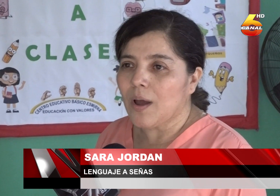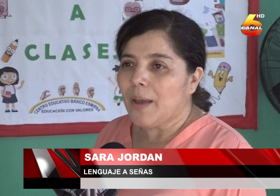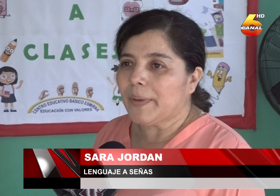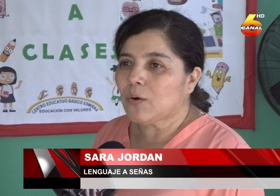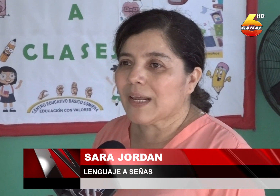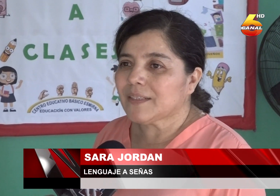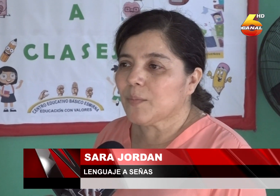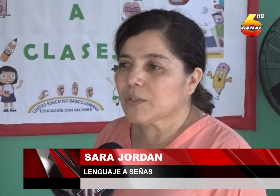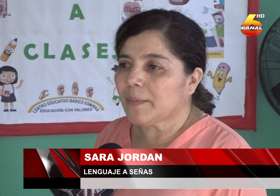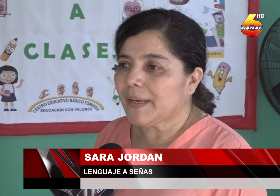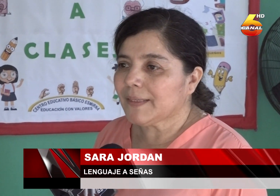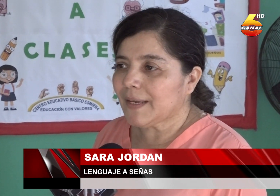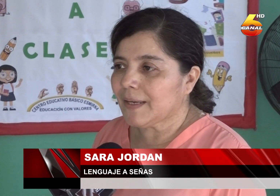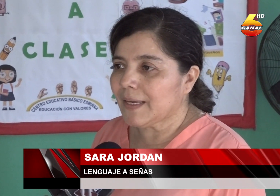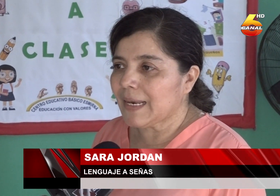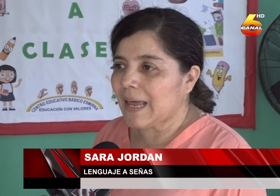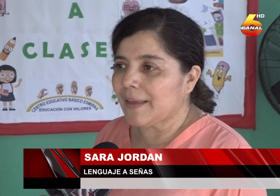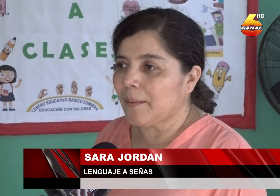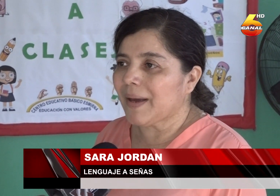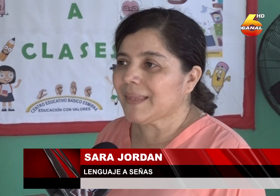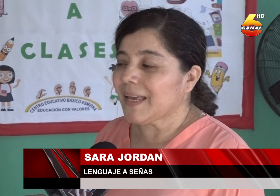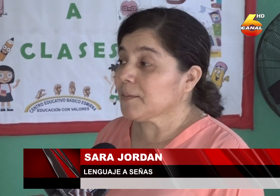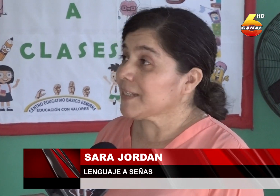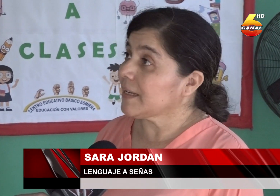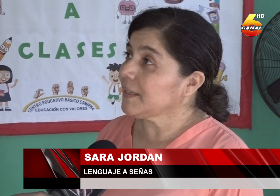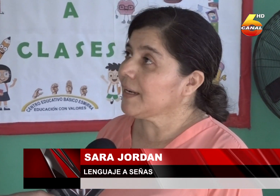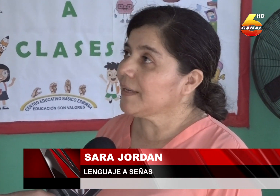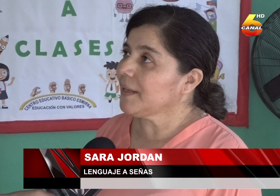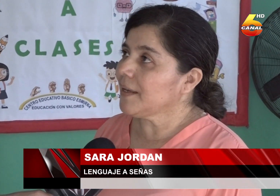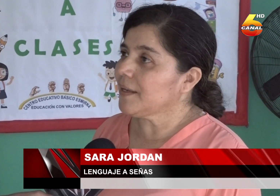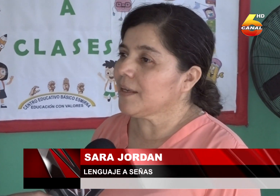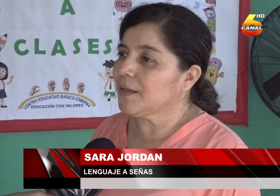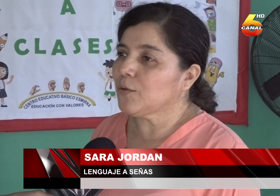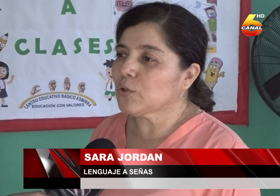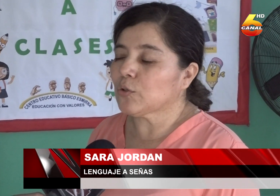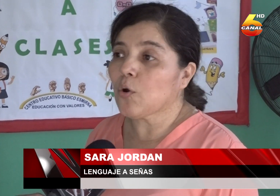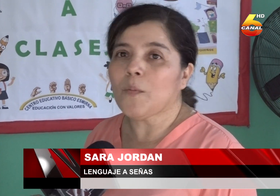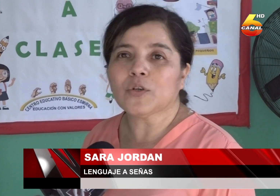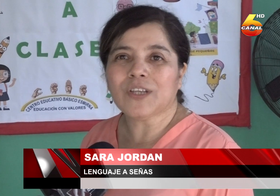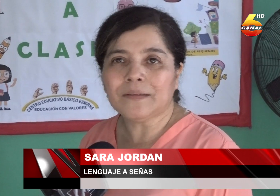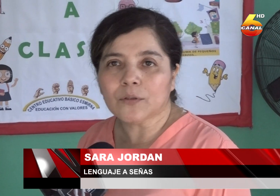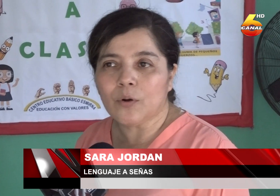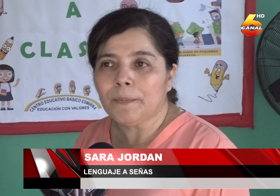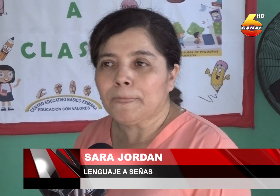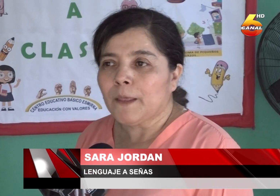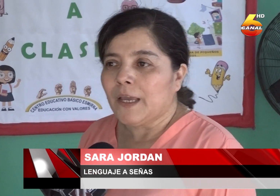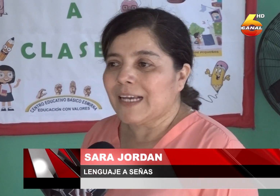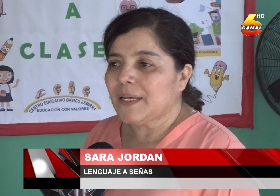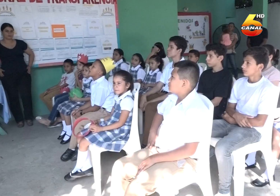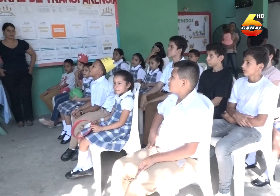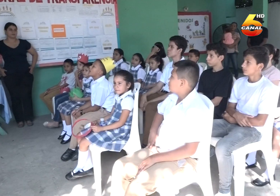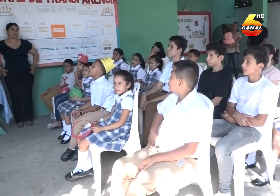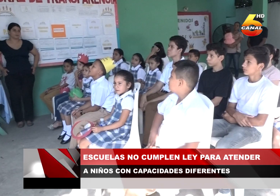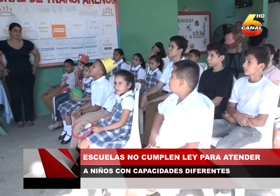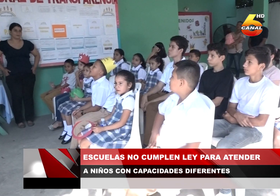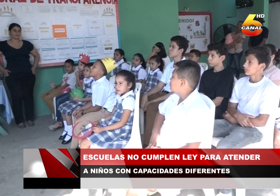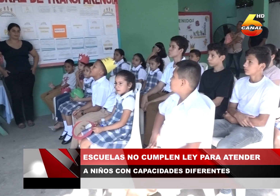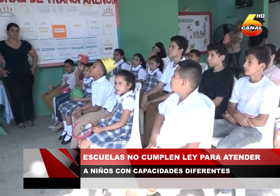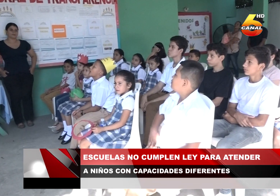pero lastimosamente en la demanda es bastante grande y nosotros como centro hacemos nuestro esfuerzo también